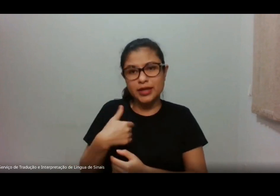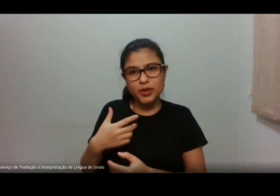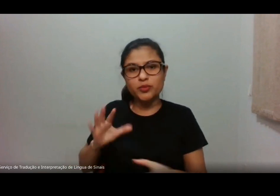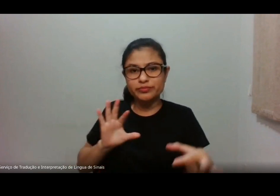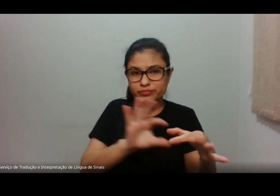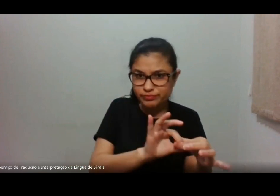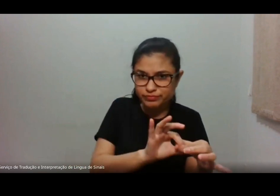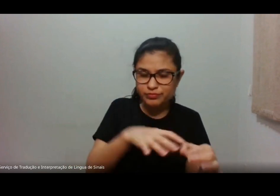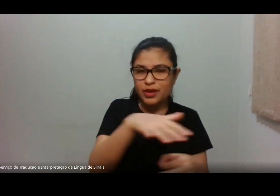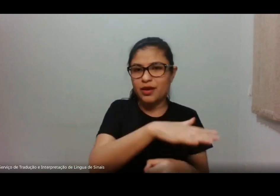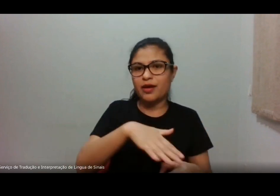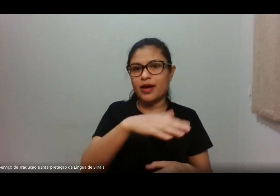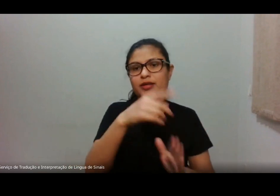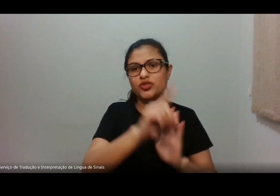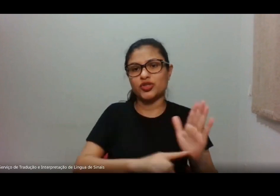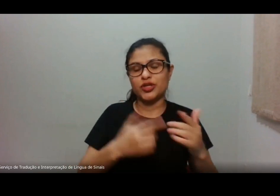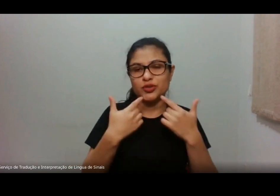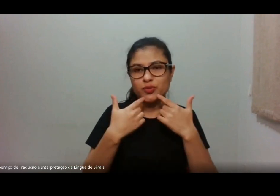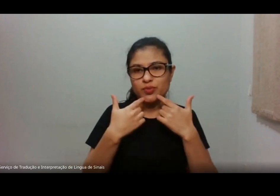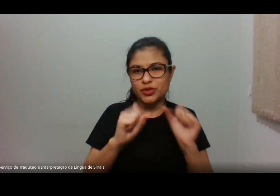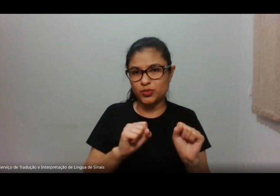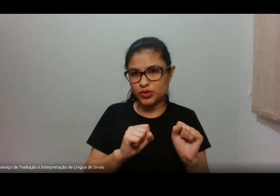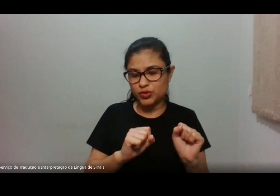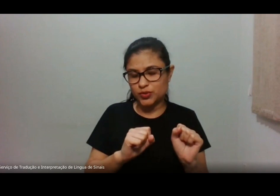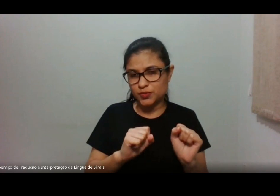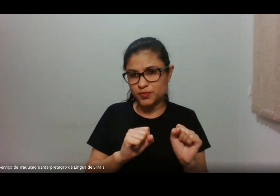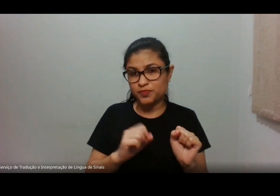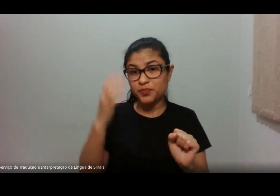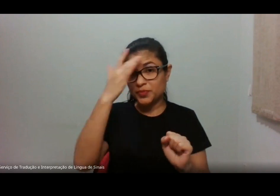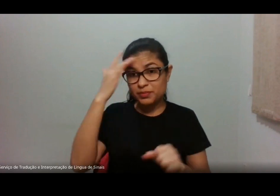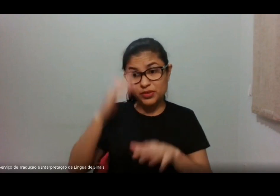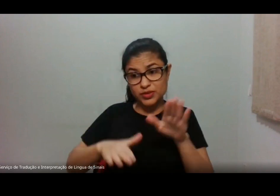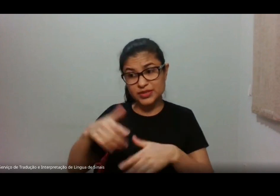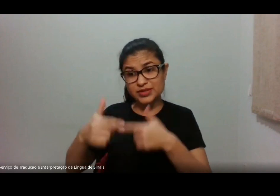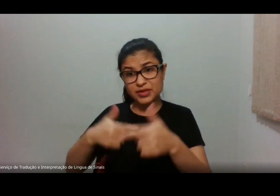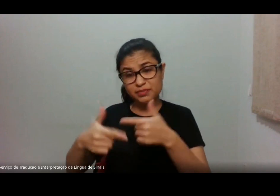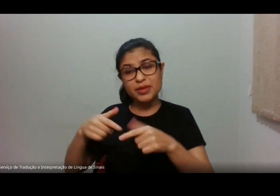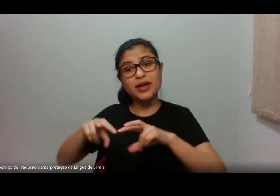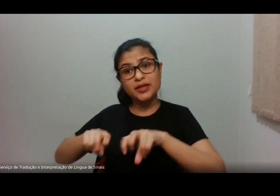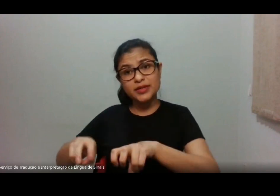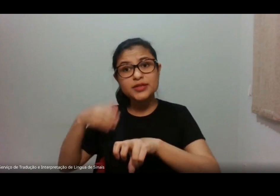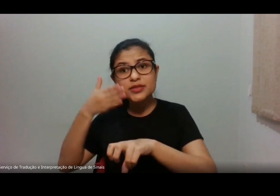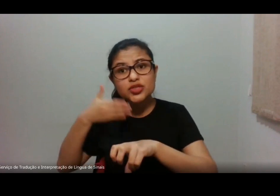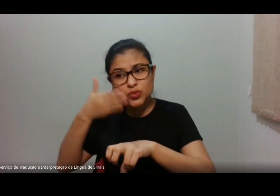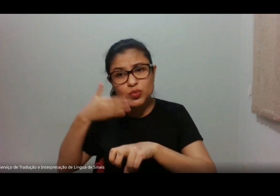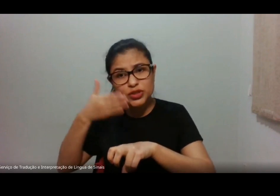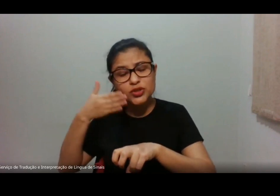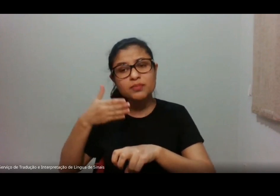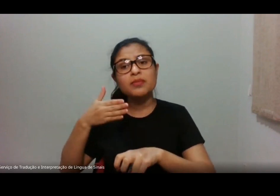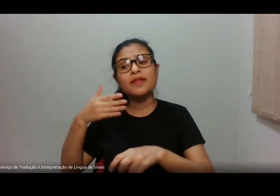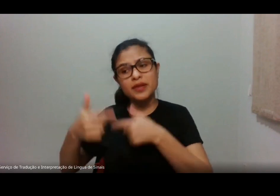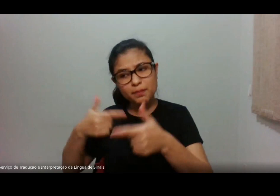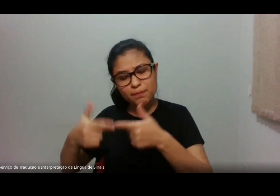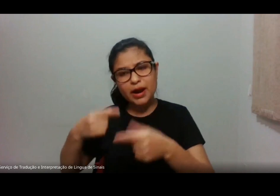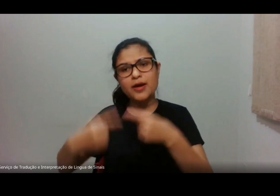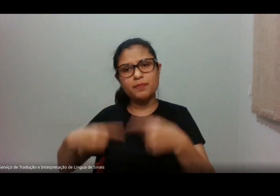linguísticos. Muita gente que trabalha com análise de discurso, analisando legislação, por exemplo, está trabalhando com direitos linguísticos, mas